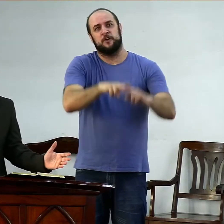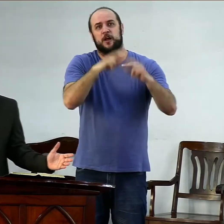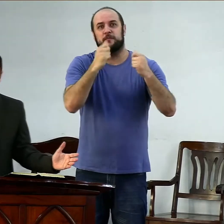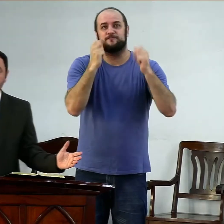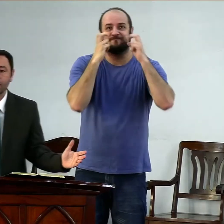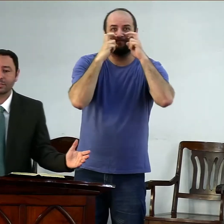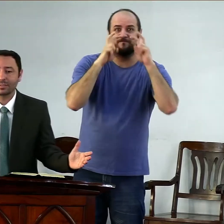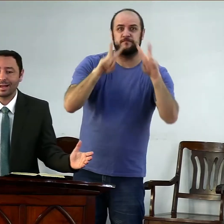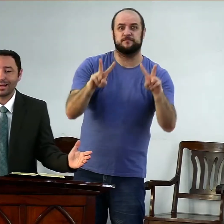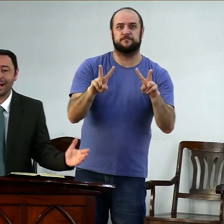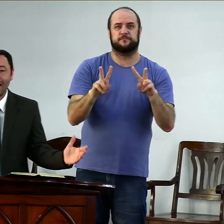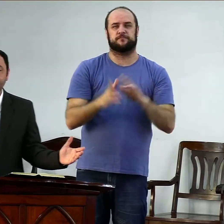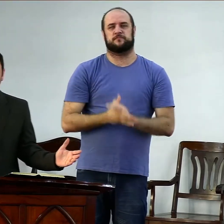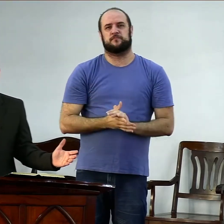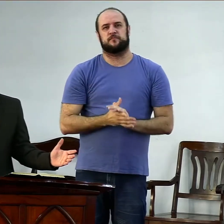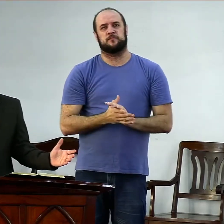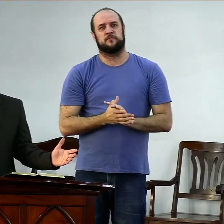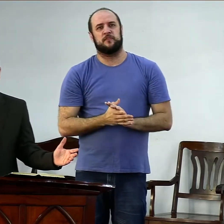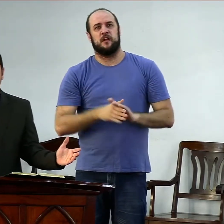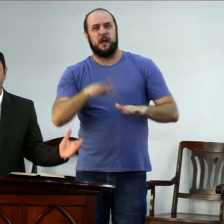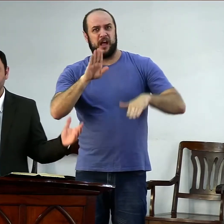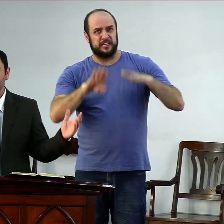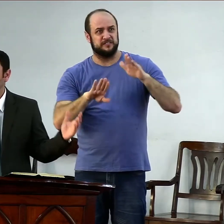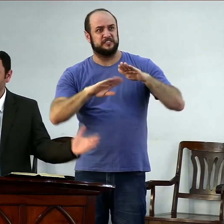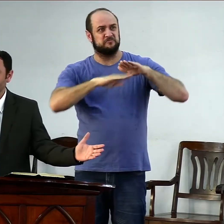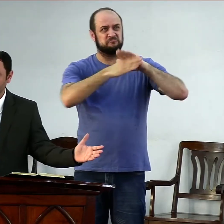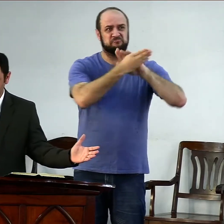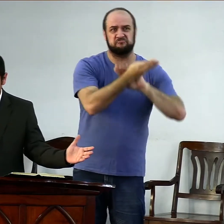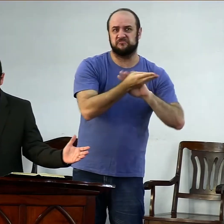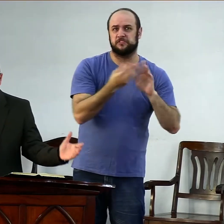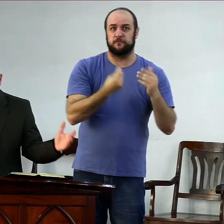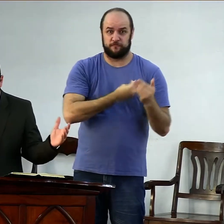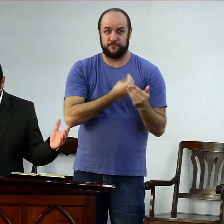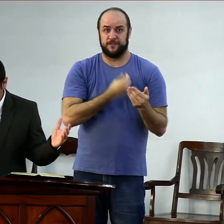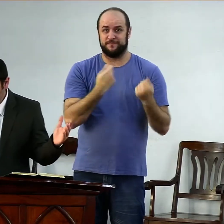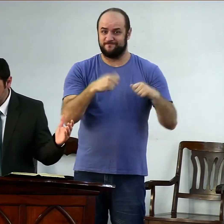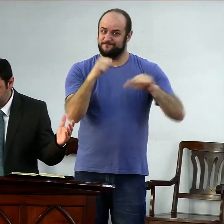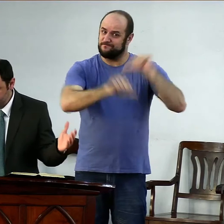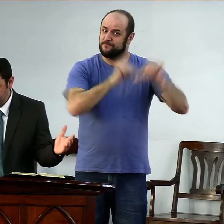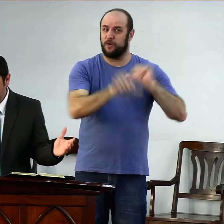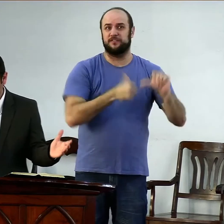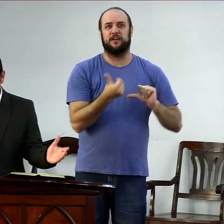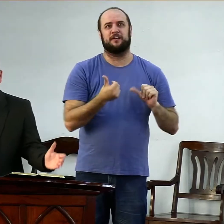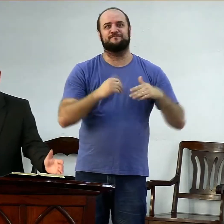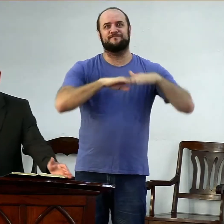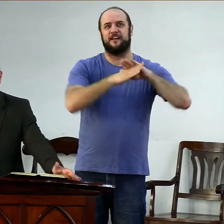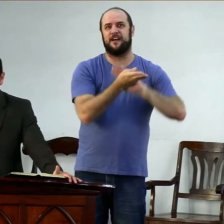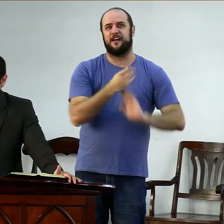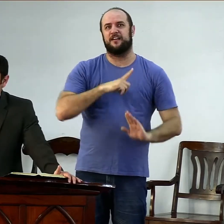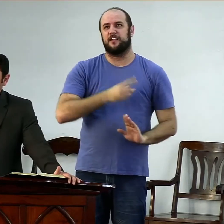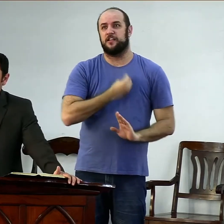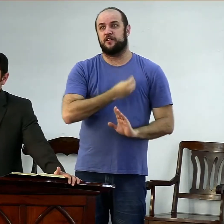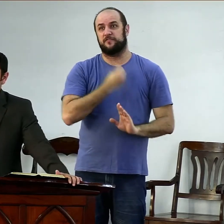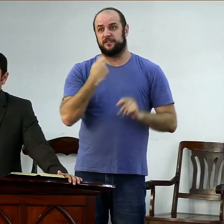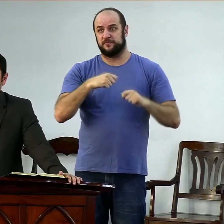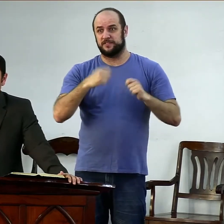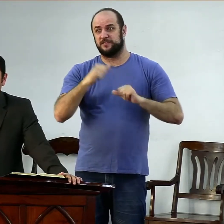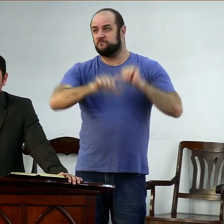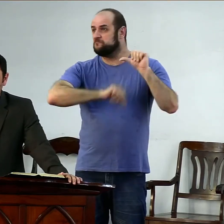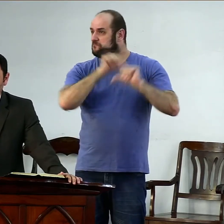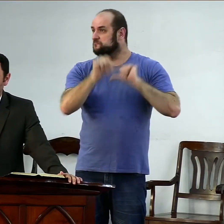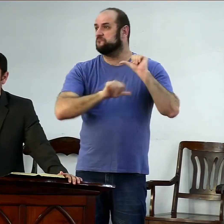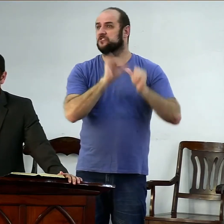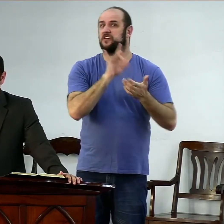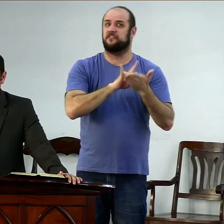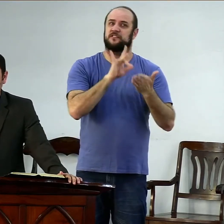enxergar, talvez hábitos precisam ser mudados, hábitos precisam ser transformados,